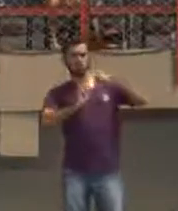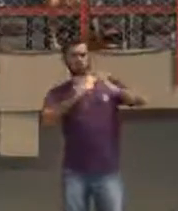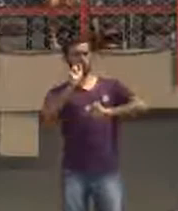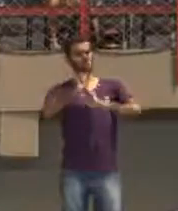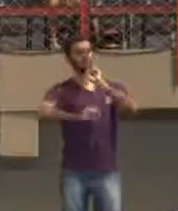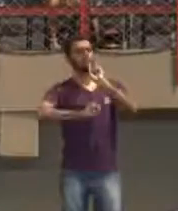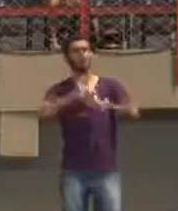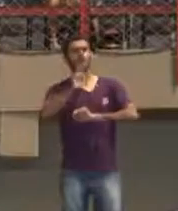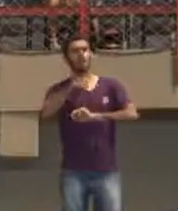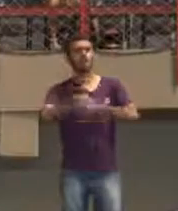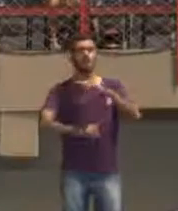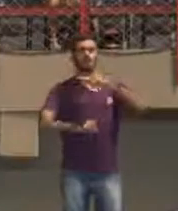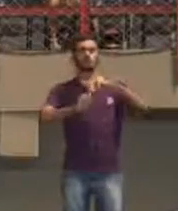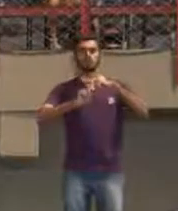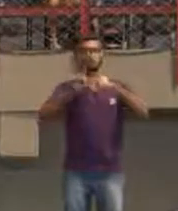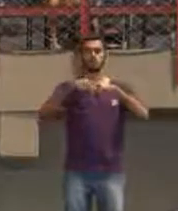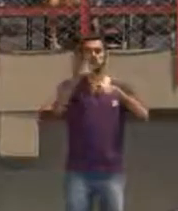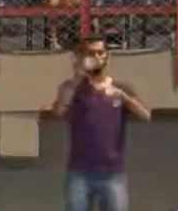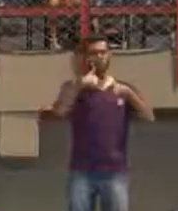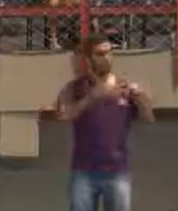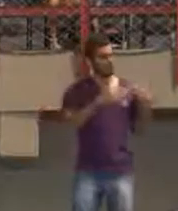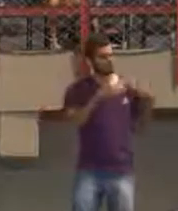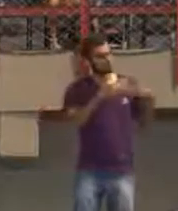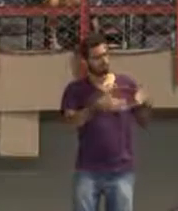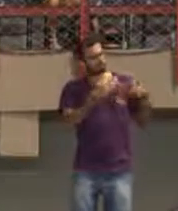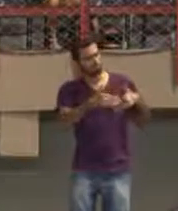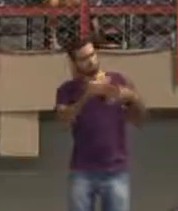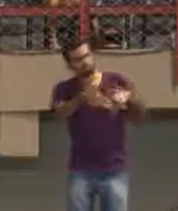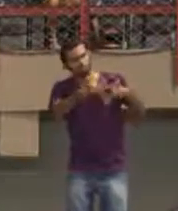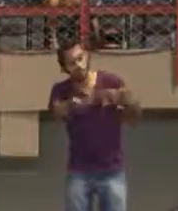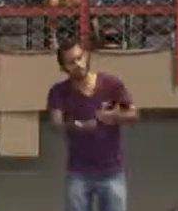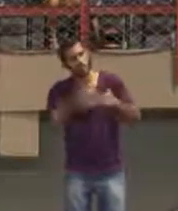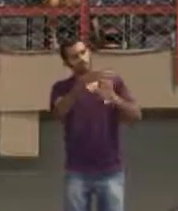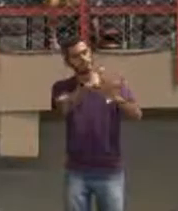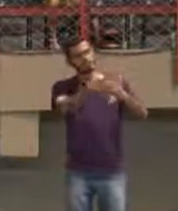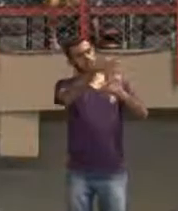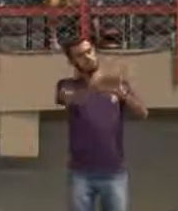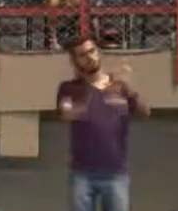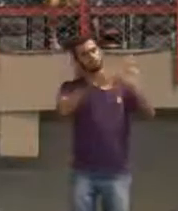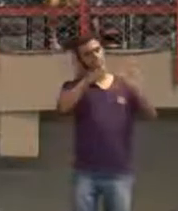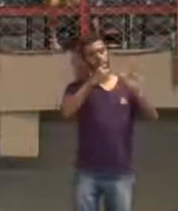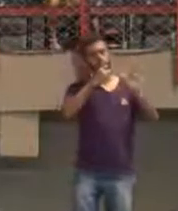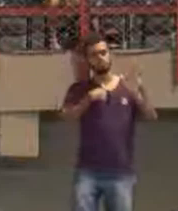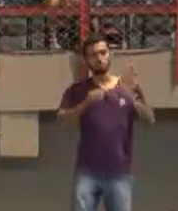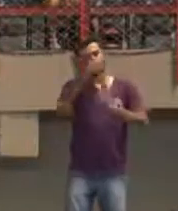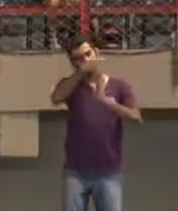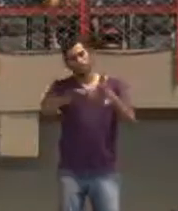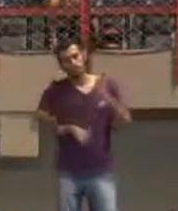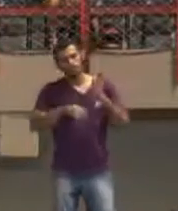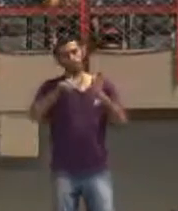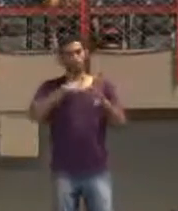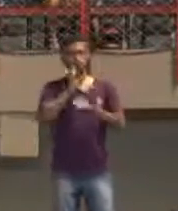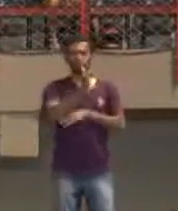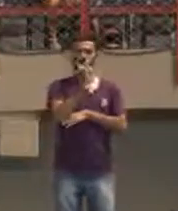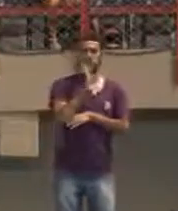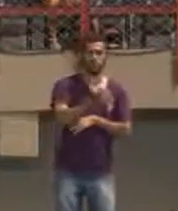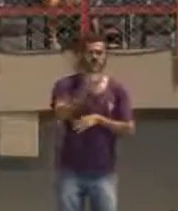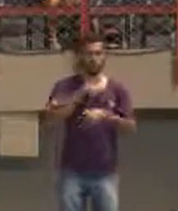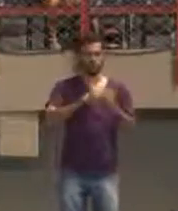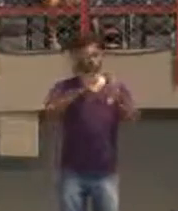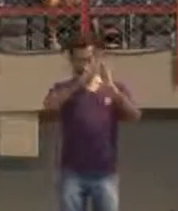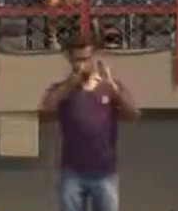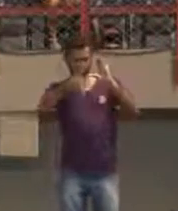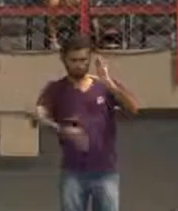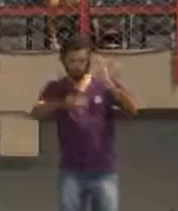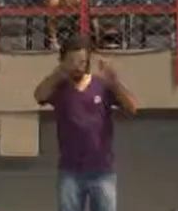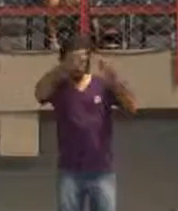tipo textual é a sequência textual, a famosa redação dissertativa, narrativa ou descritiva. No Enem já